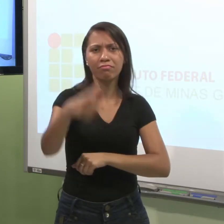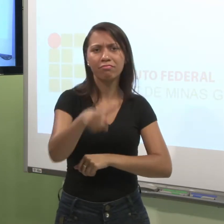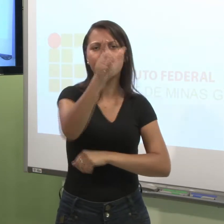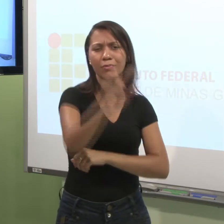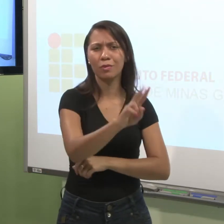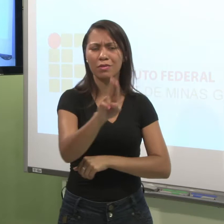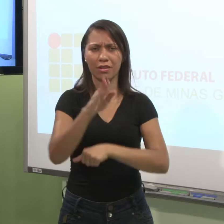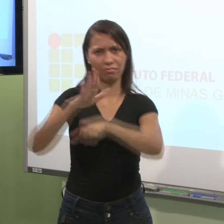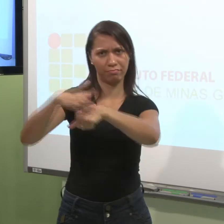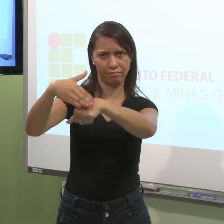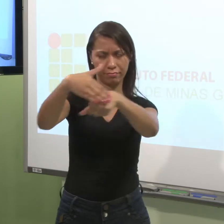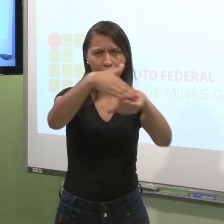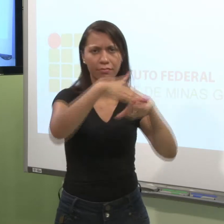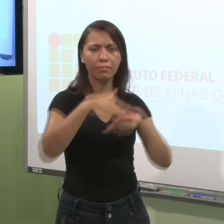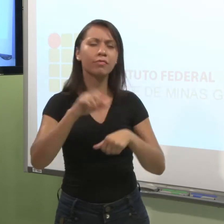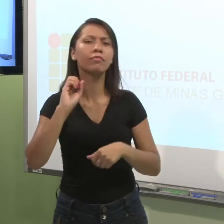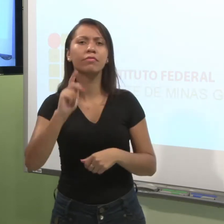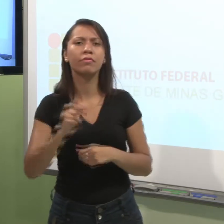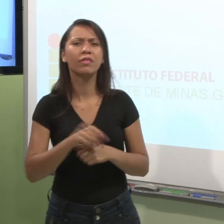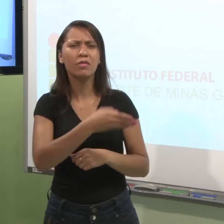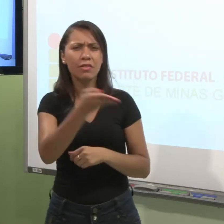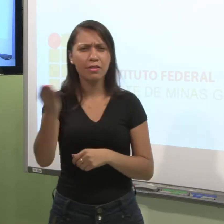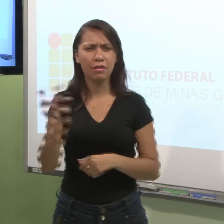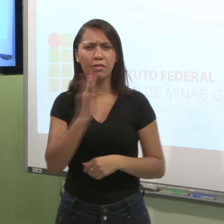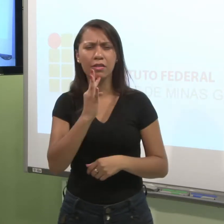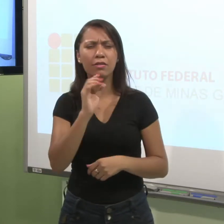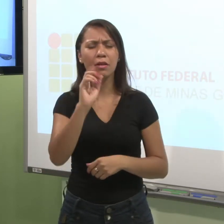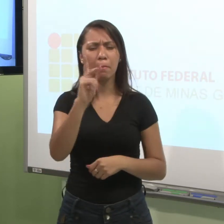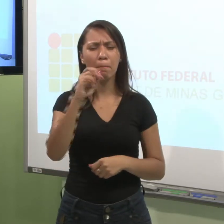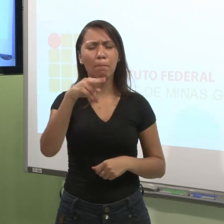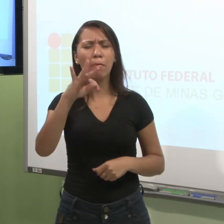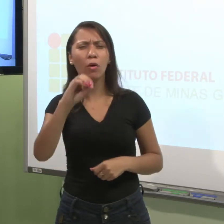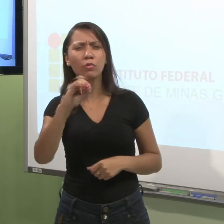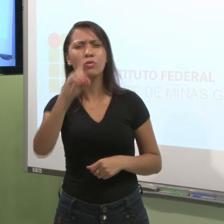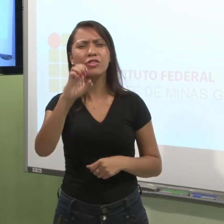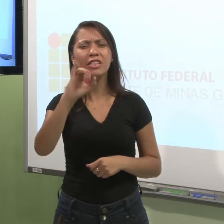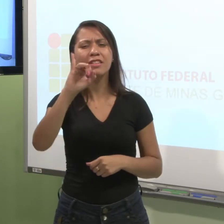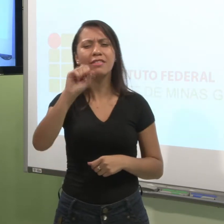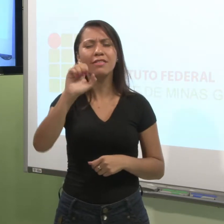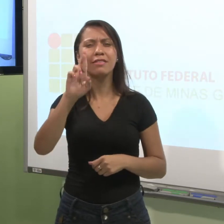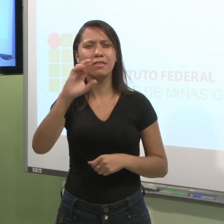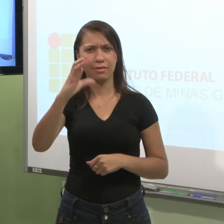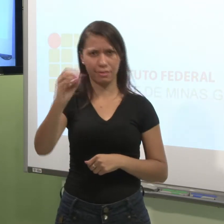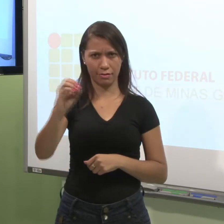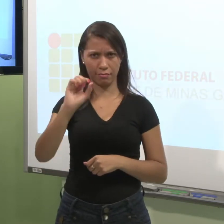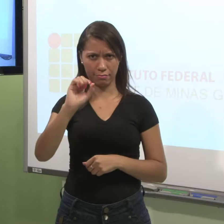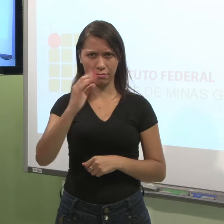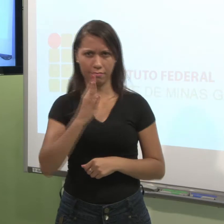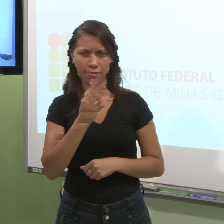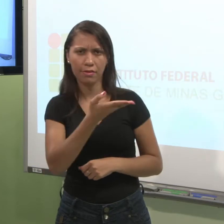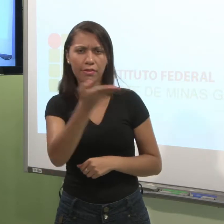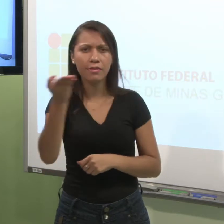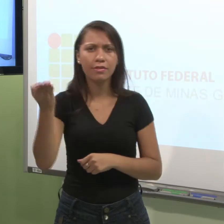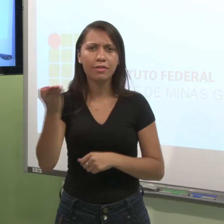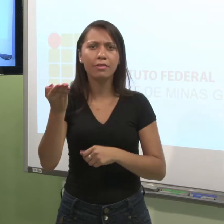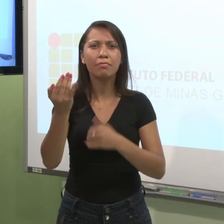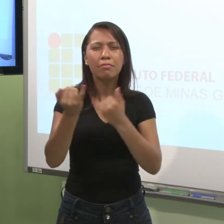vocês sabem o que é o ponto de inserção? Não? Vocês sabem que a digitação é semelhante à datilografia,